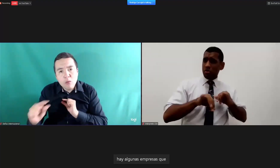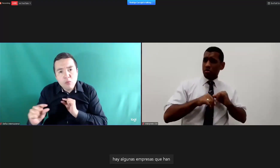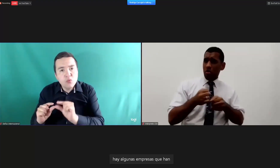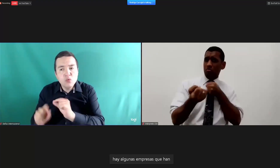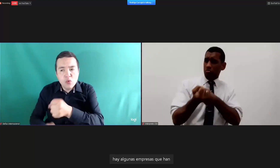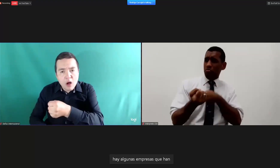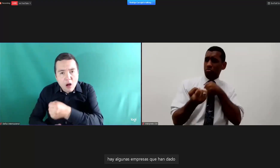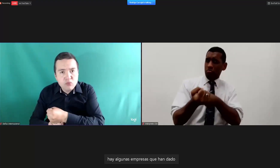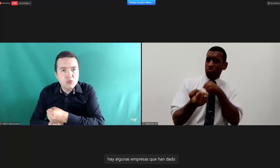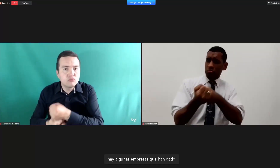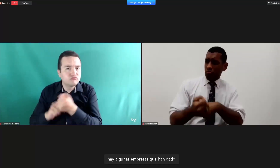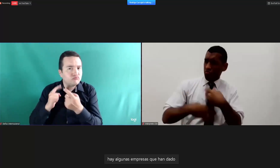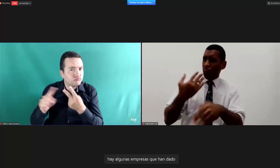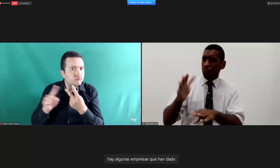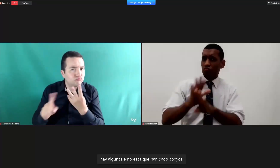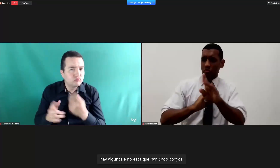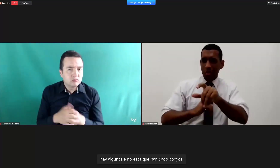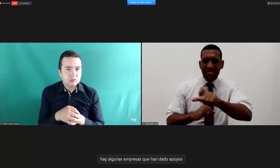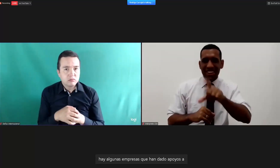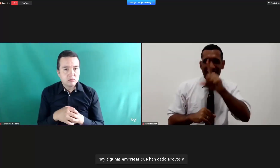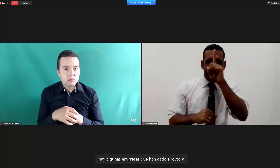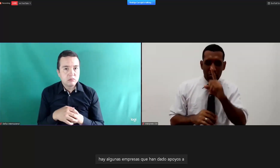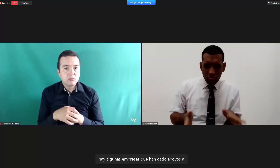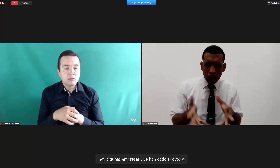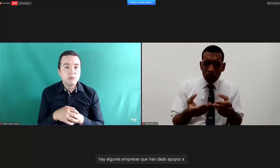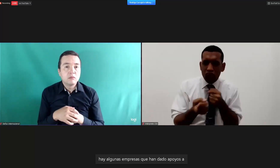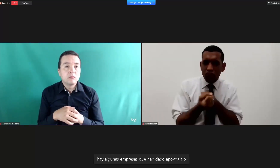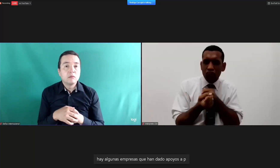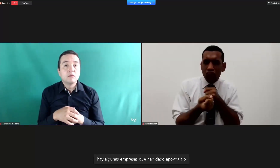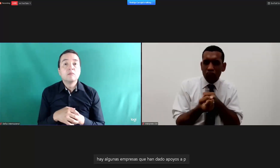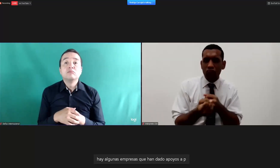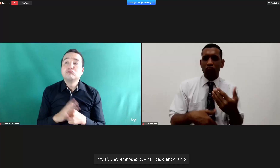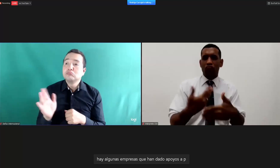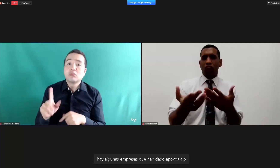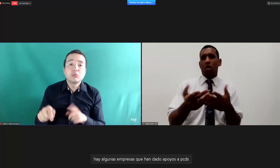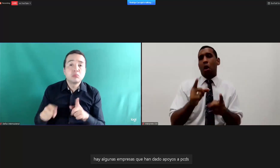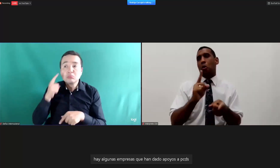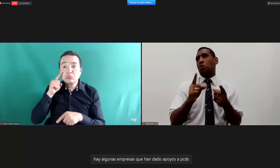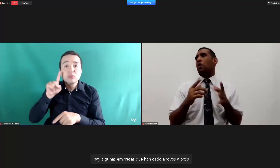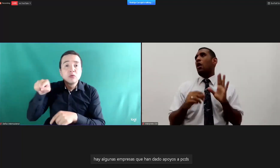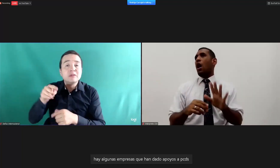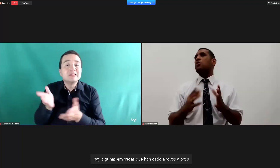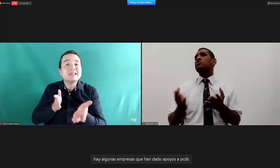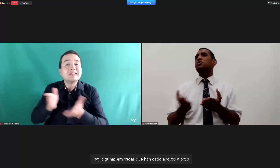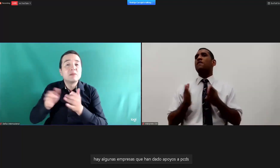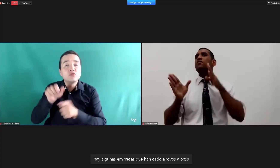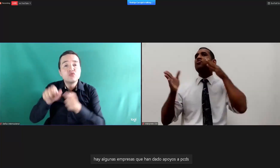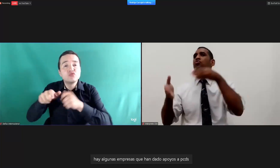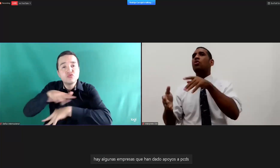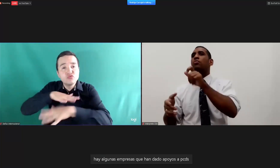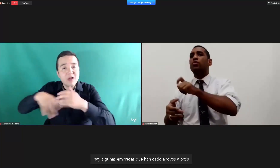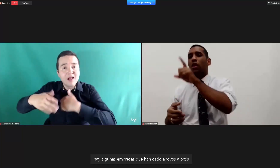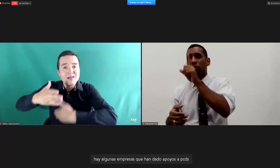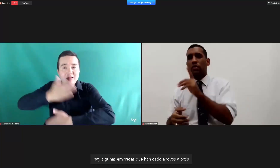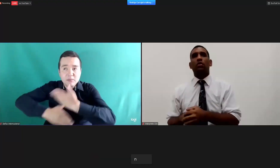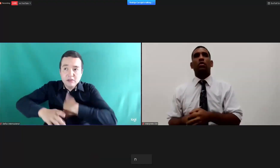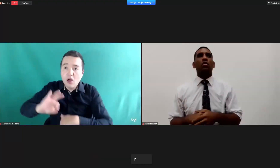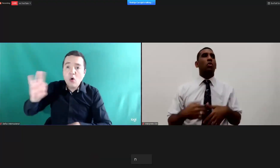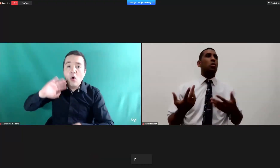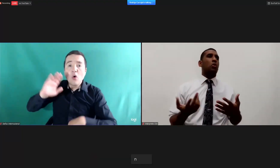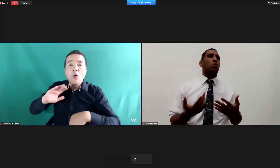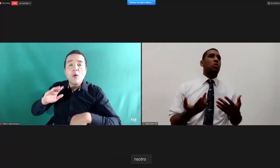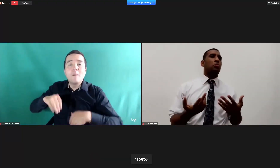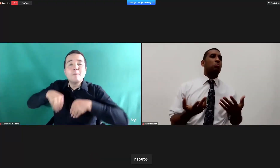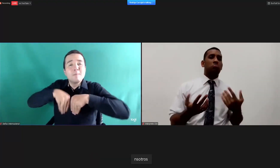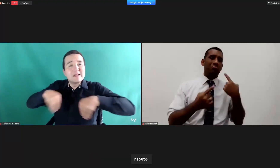algunos de ellos se han canalizado por el Servicio Nacional de la Discapacidad o probablemente por el Ministerio, qué sé yo. Entonces, nosotros las empresas, ¿qué es lo que